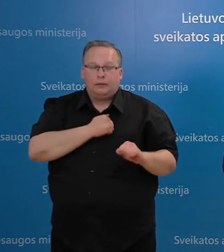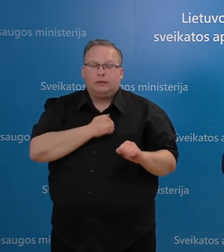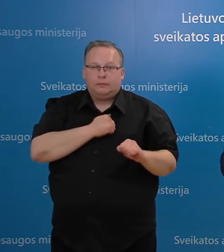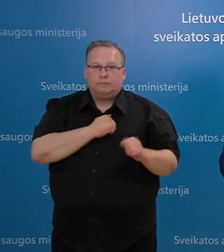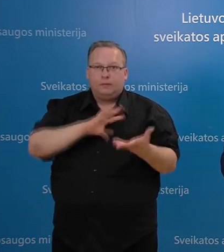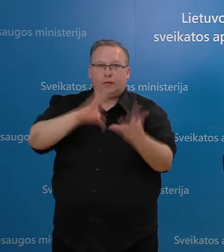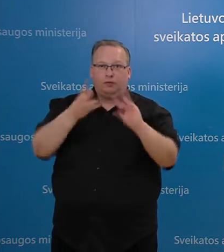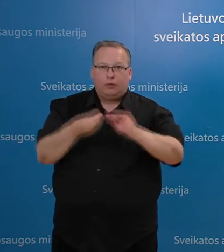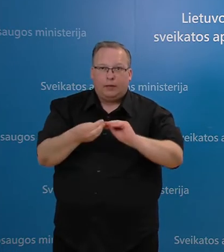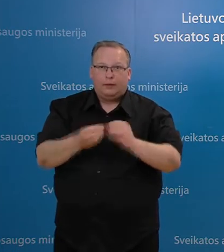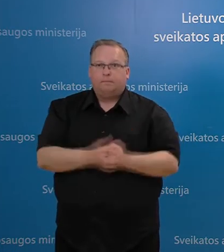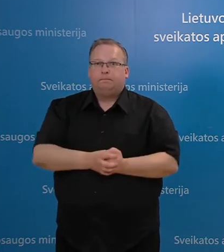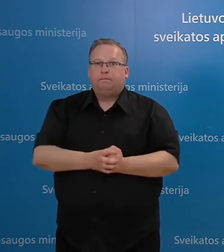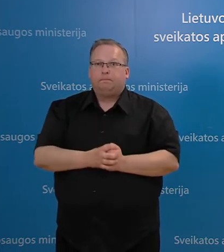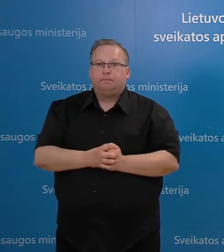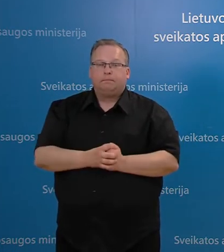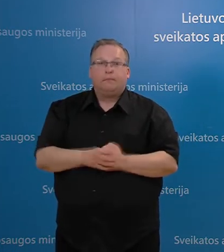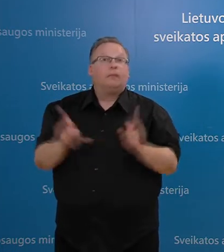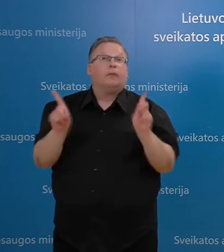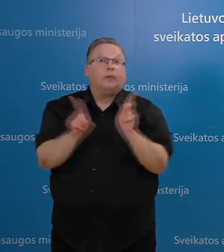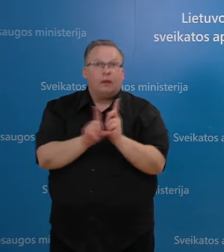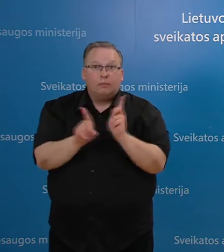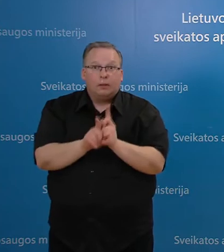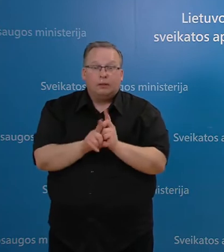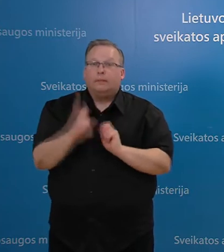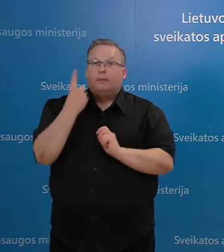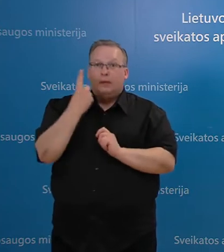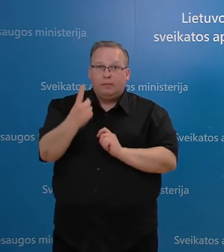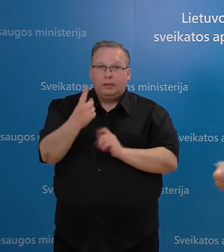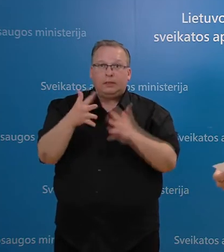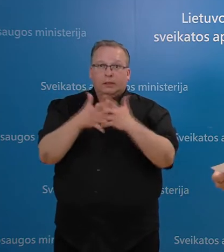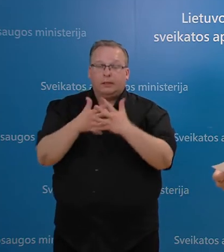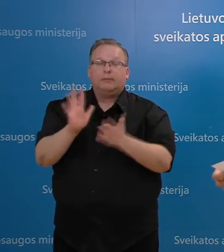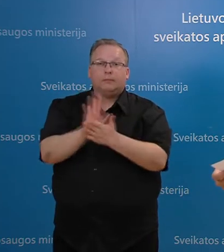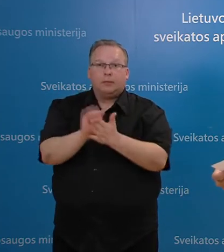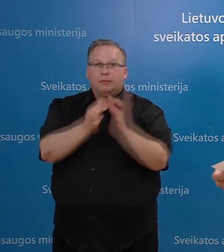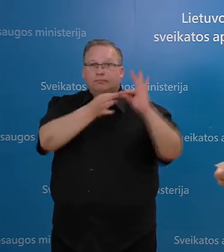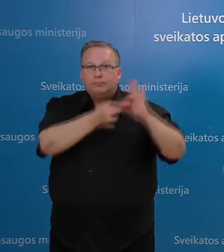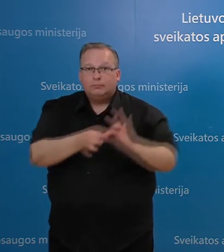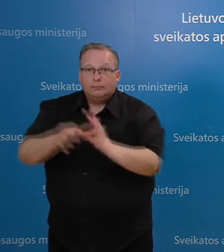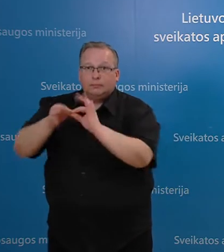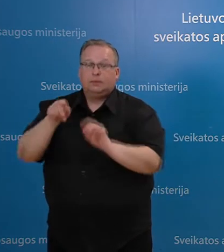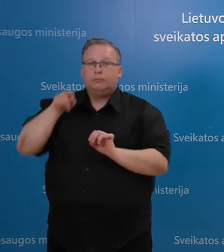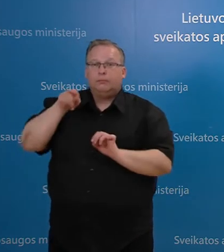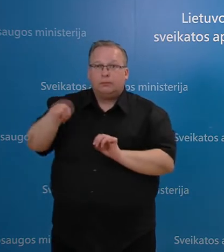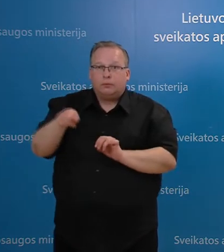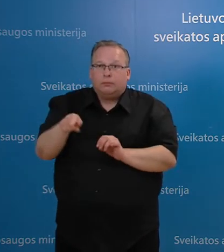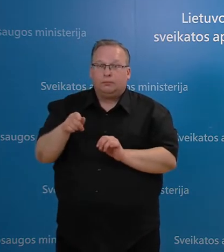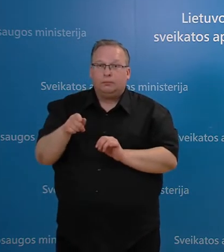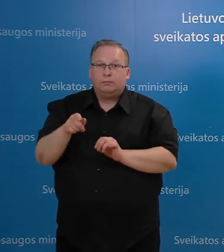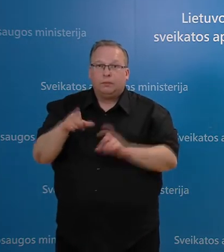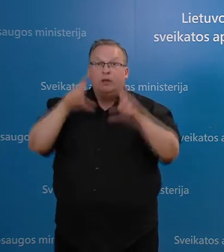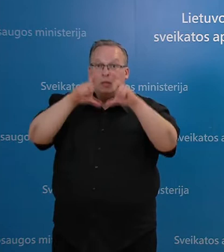testą. Taip pat dar vienas pastebėjimas yra susijęs su kaukių